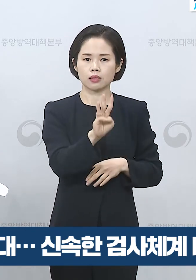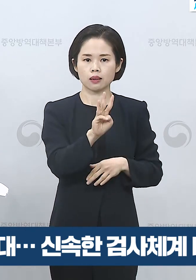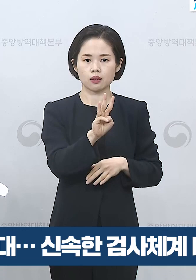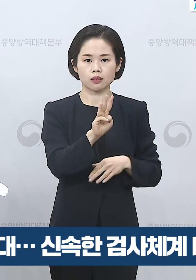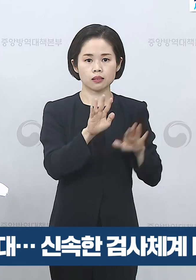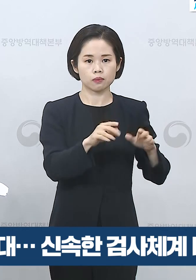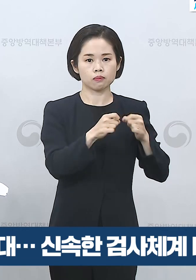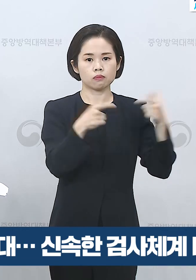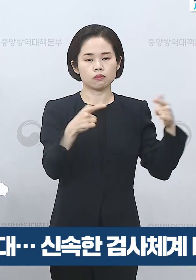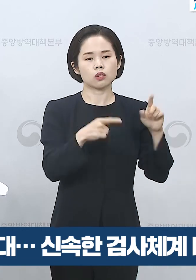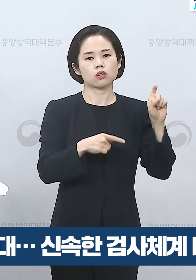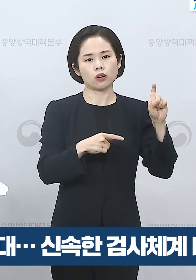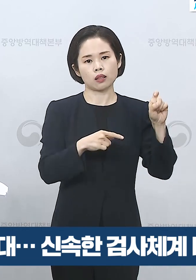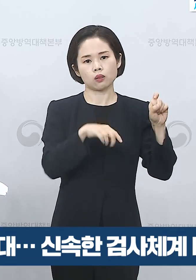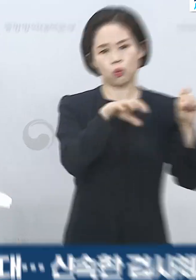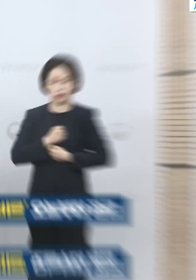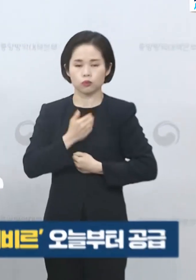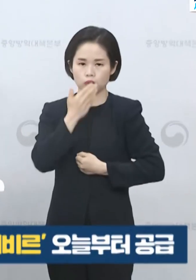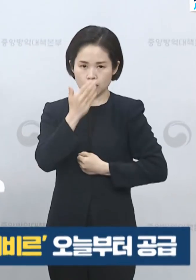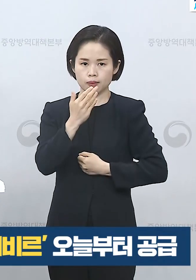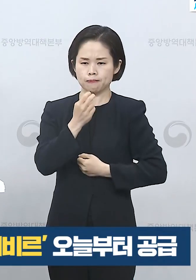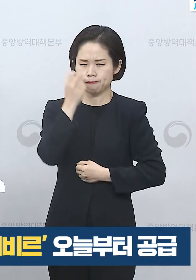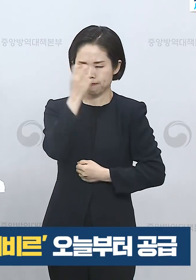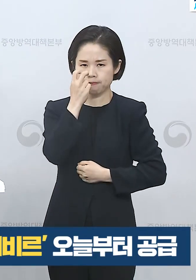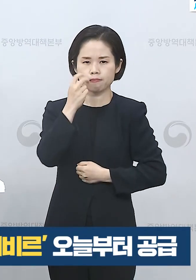신속한 검사 체계를 갖추겠습니다.